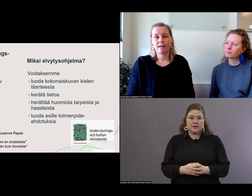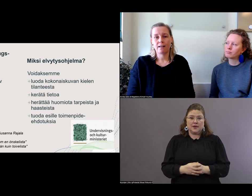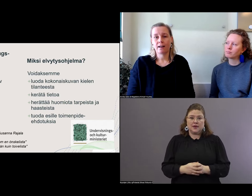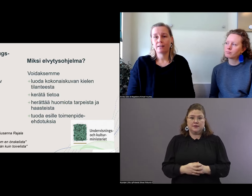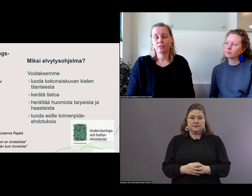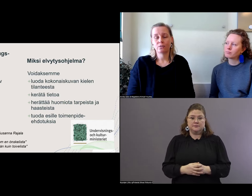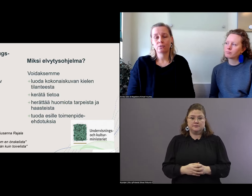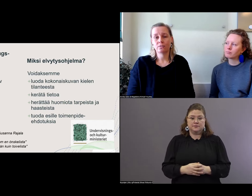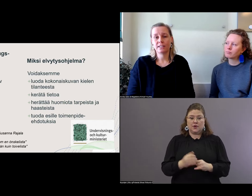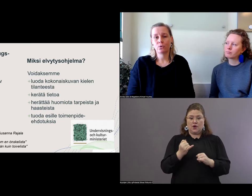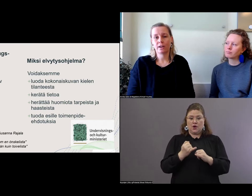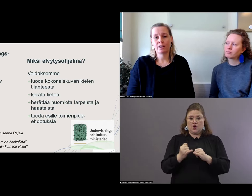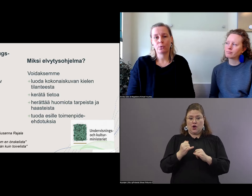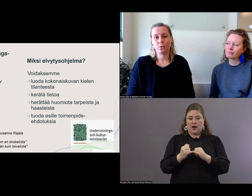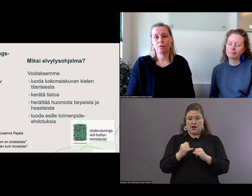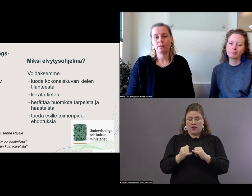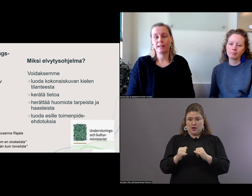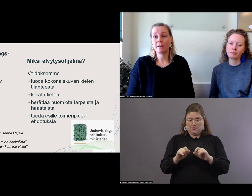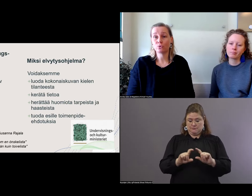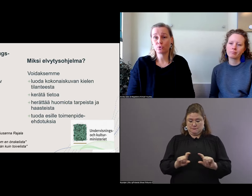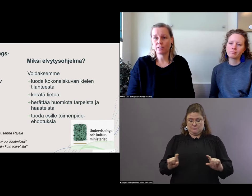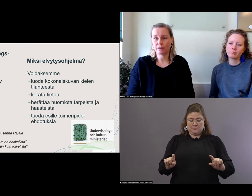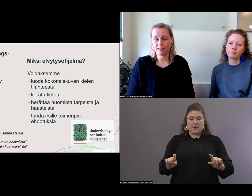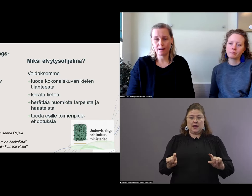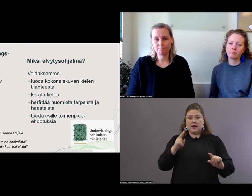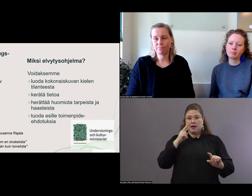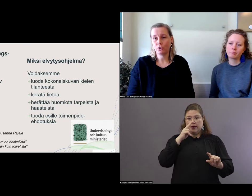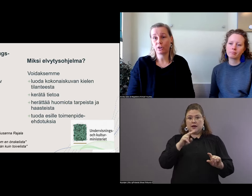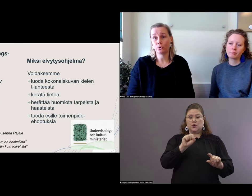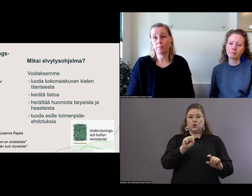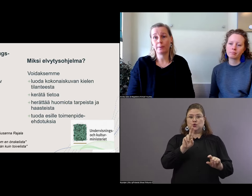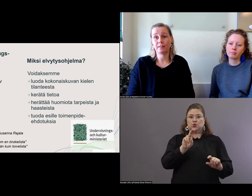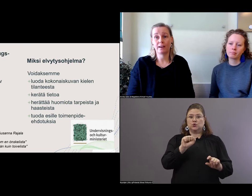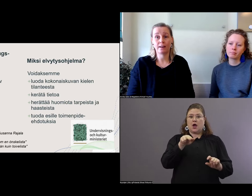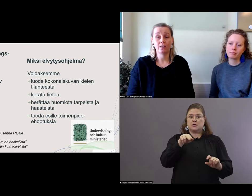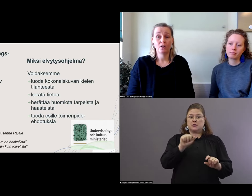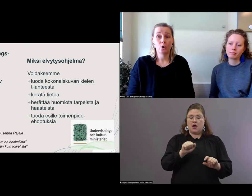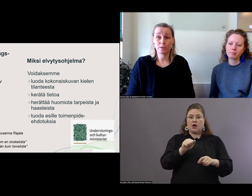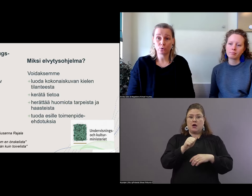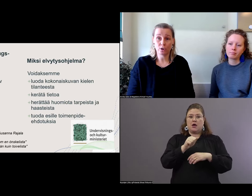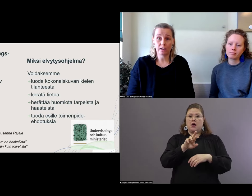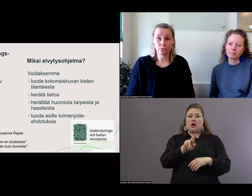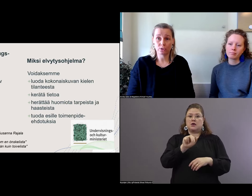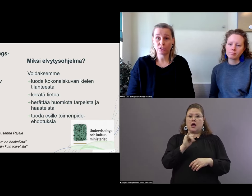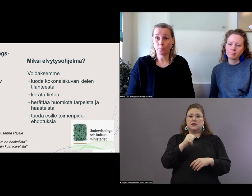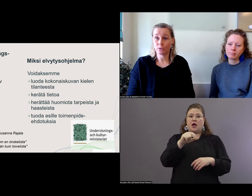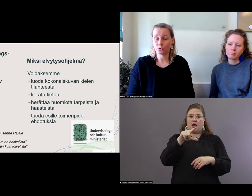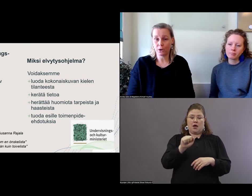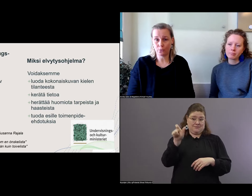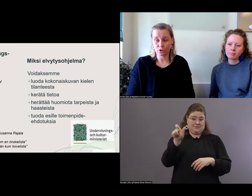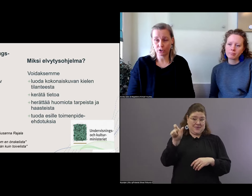Täällä alhaalla sivulla näkyy nimi Susanna Rajala, joka toimi pitkään